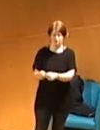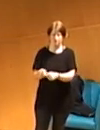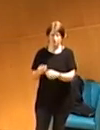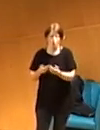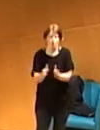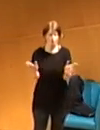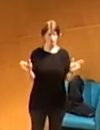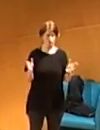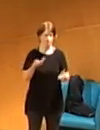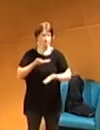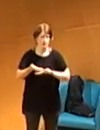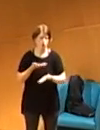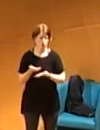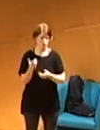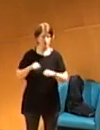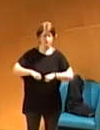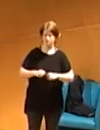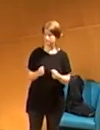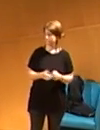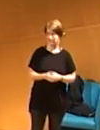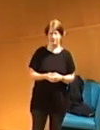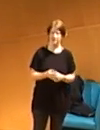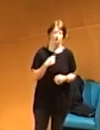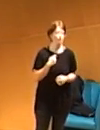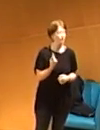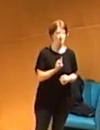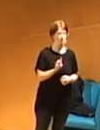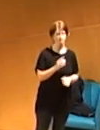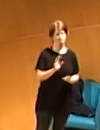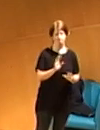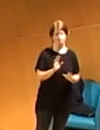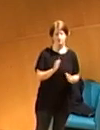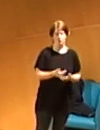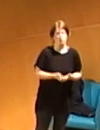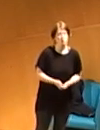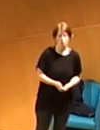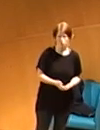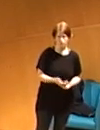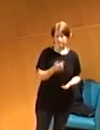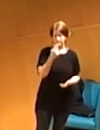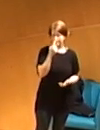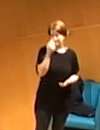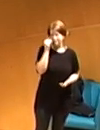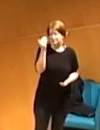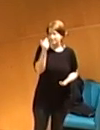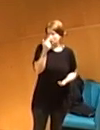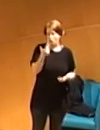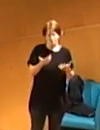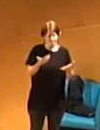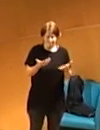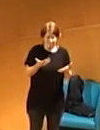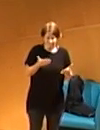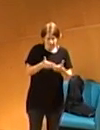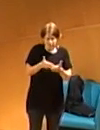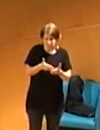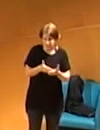sûre. Ouais. Mais il ne faut pas rester tout seul, c'est trop lourd. Et puis, vous vous sentez impuissante, vous êtes loin. C'est toutes